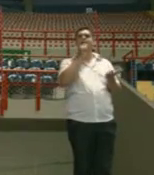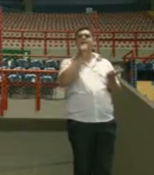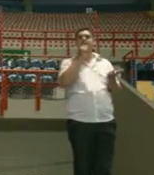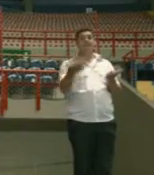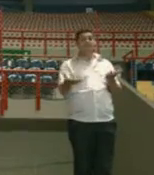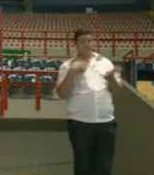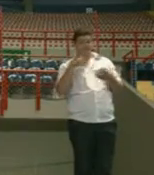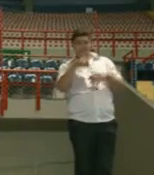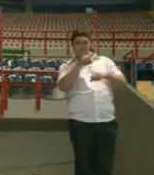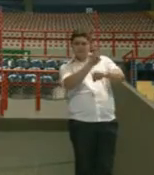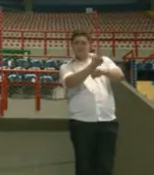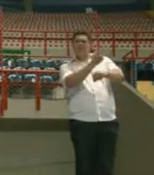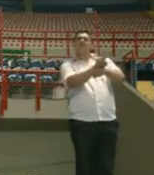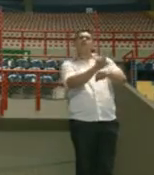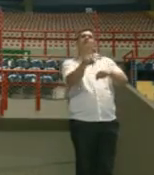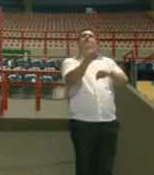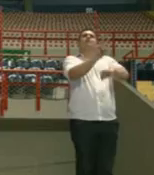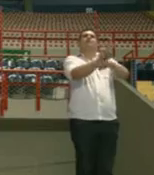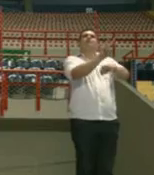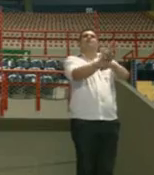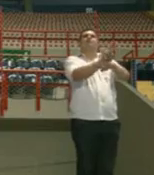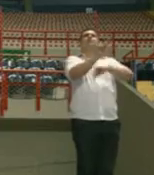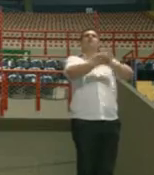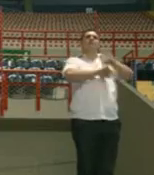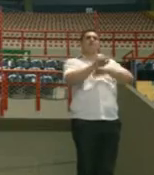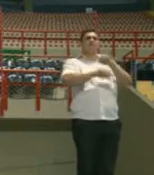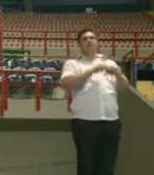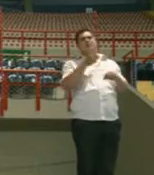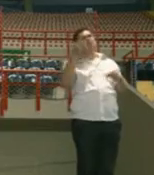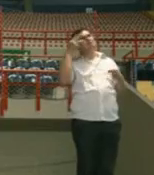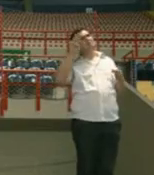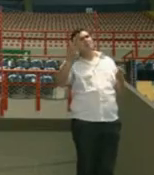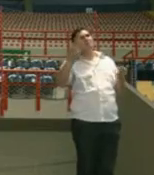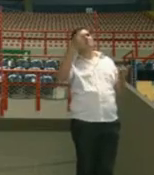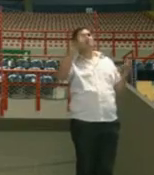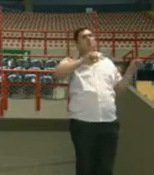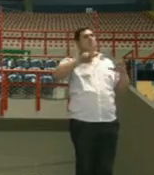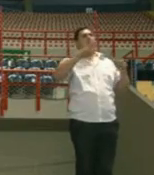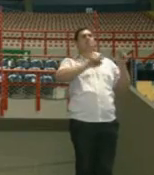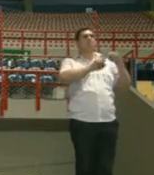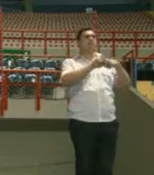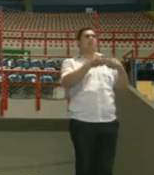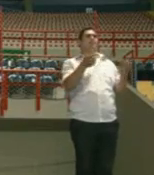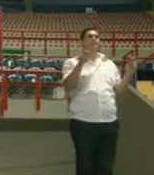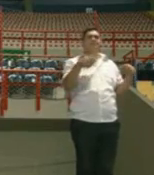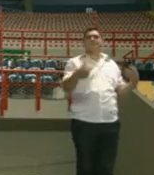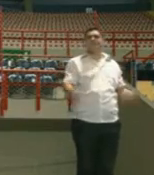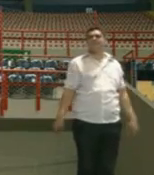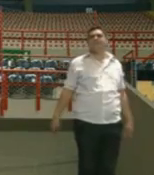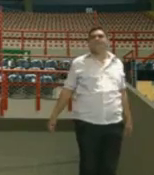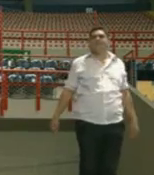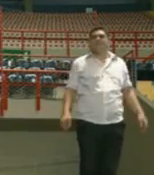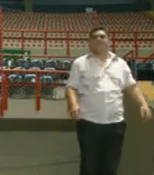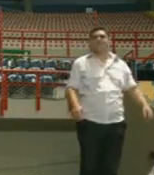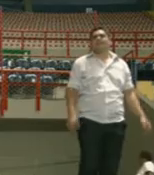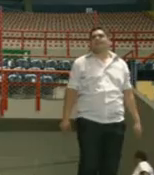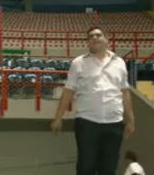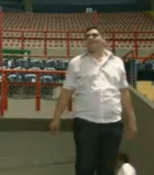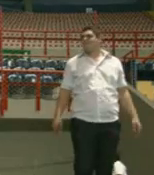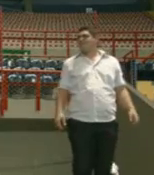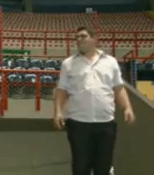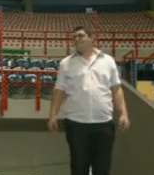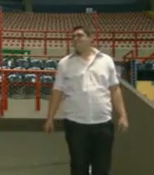é provisório. O que é uma coisa provisória? Uma coisa que vai durar 3 dias, uma semana, um mês. O governo